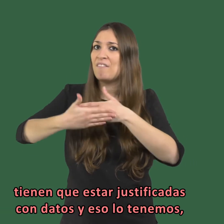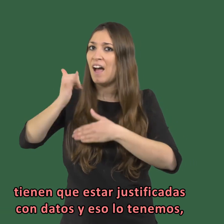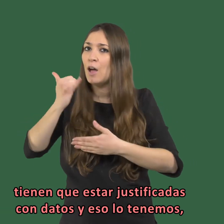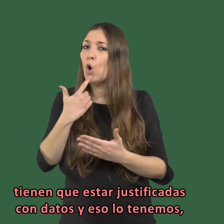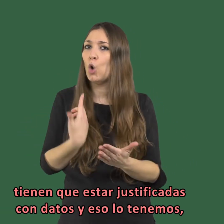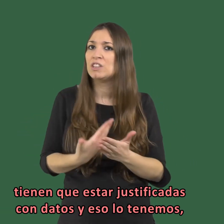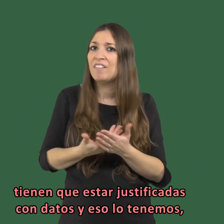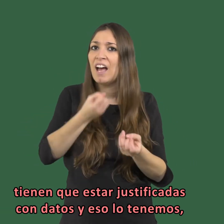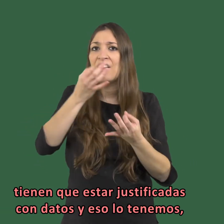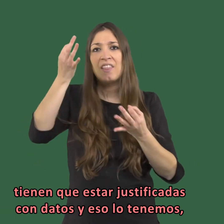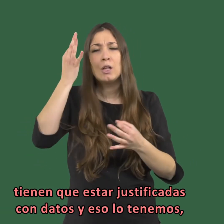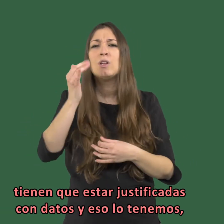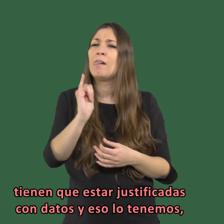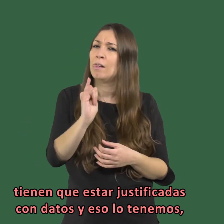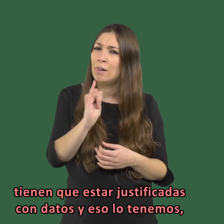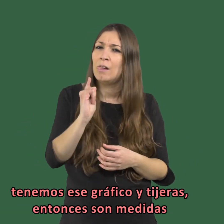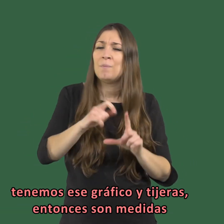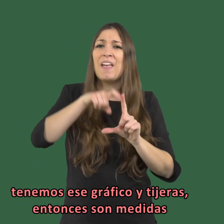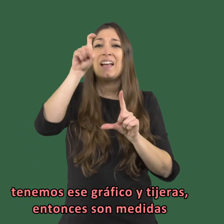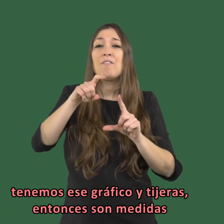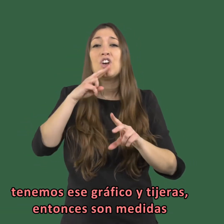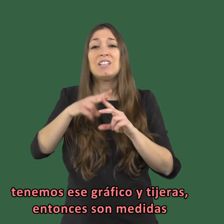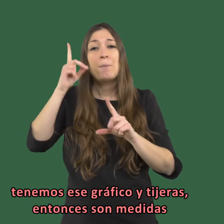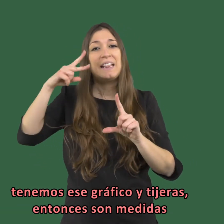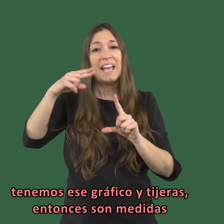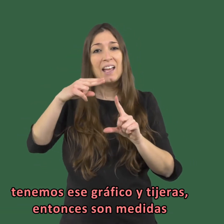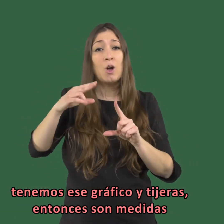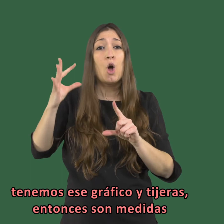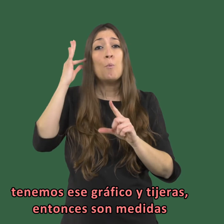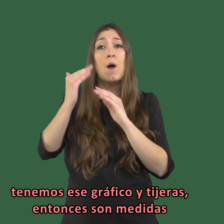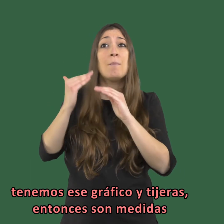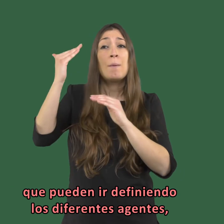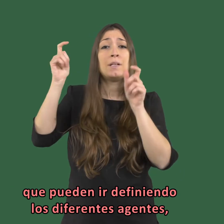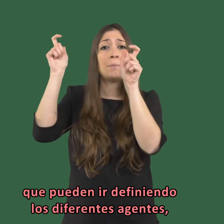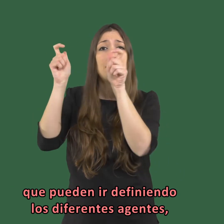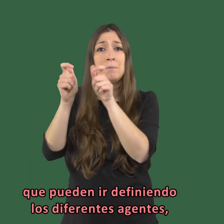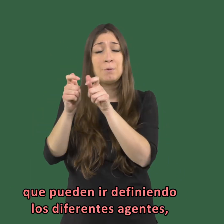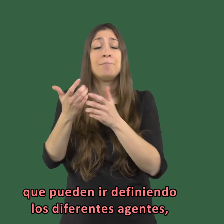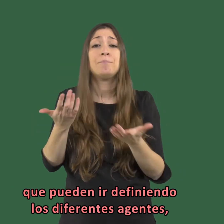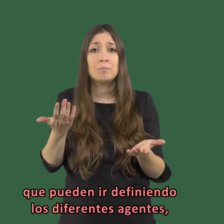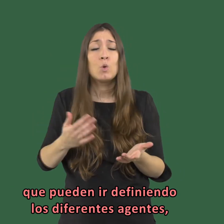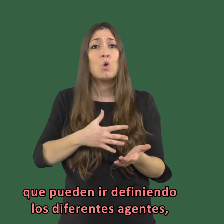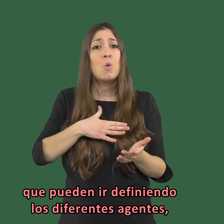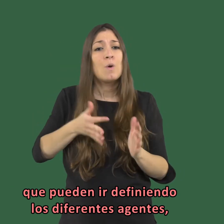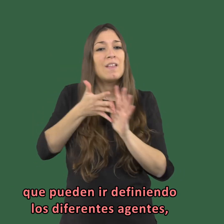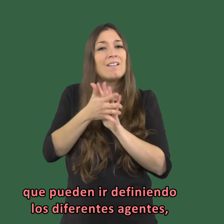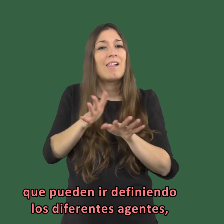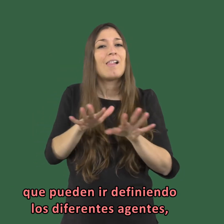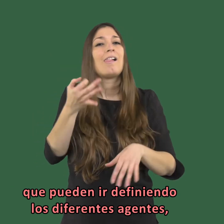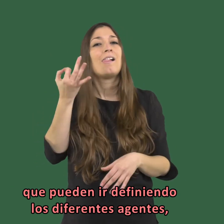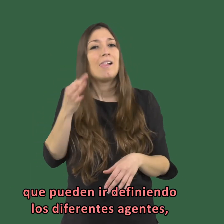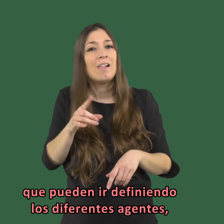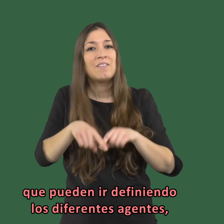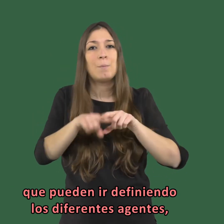tienen que estar justificadas con datos, eso lo tenemos ese gráfico de tijeras. Entonces son medidas que pueden ir definiendo